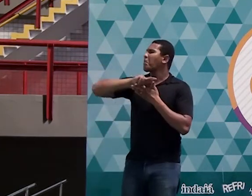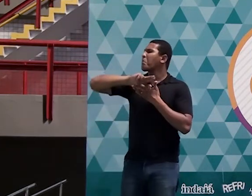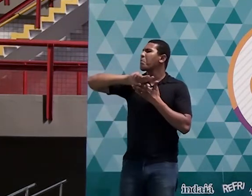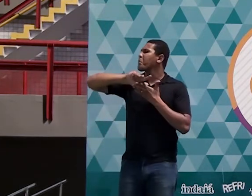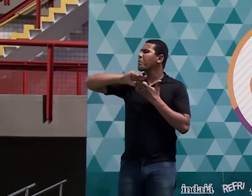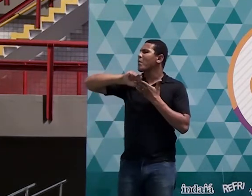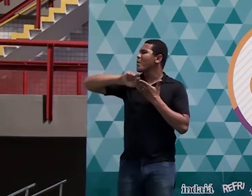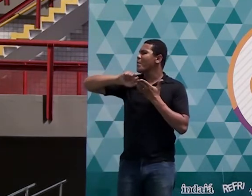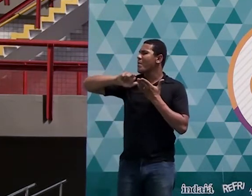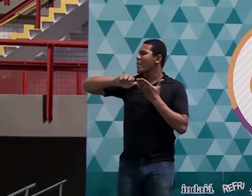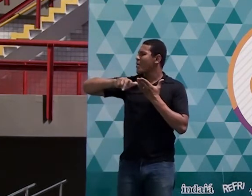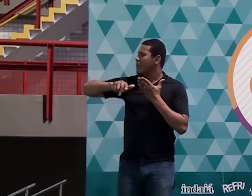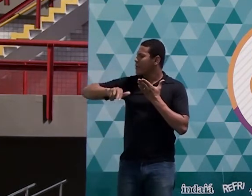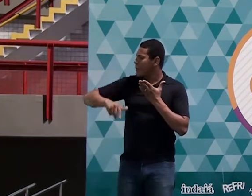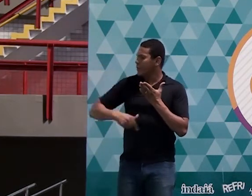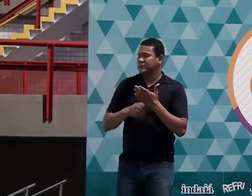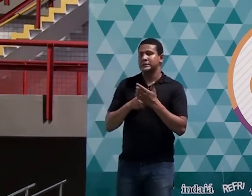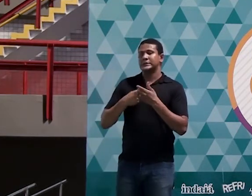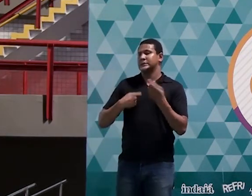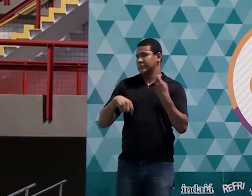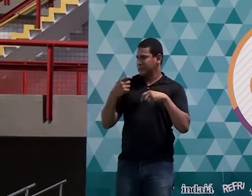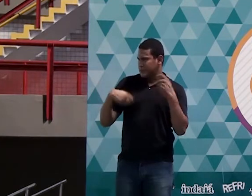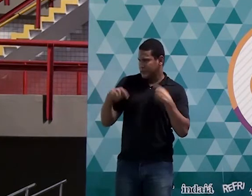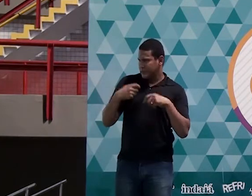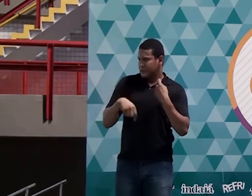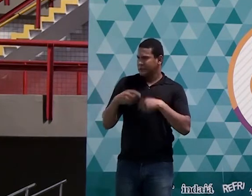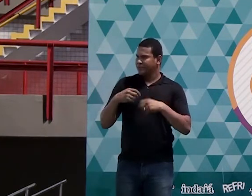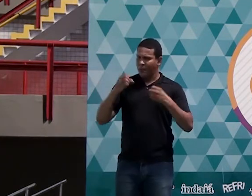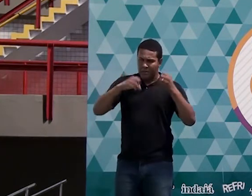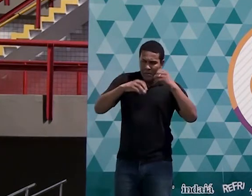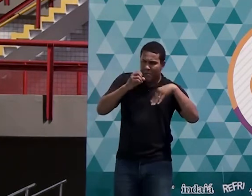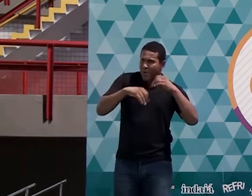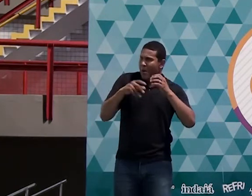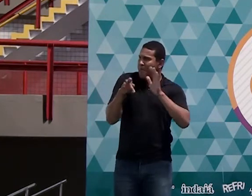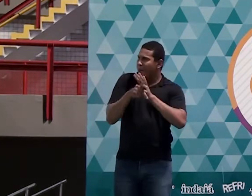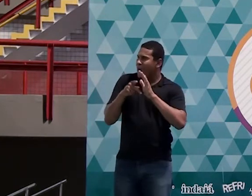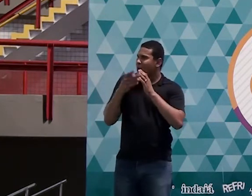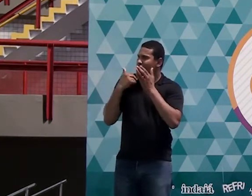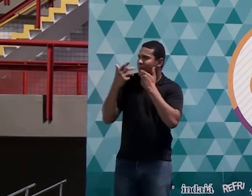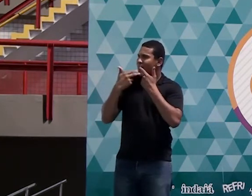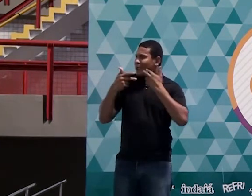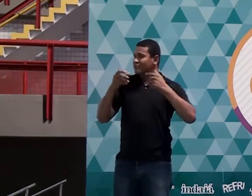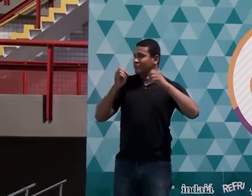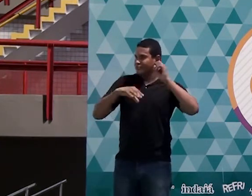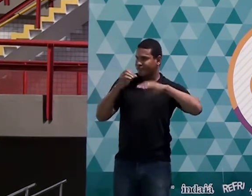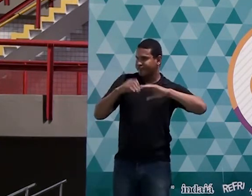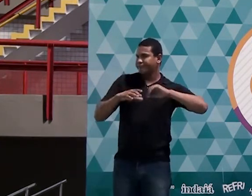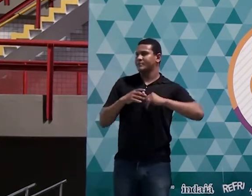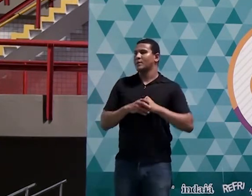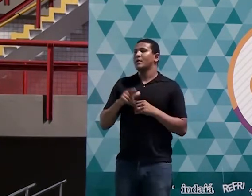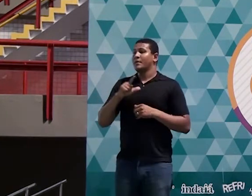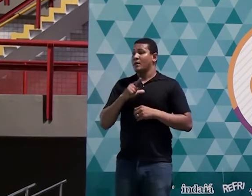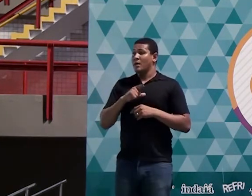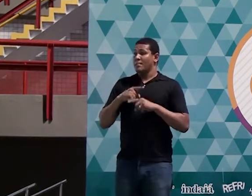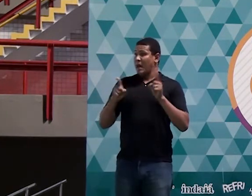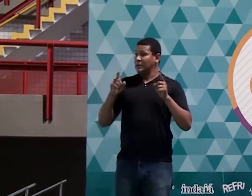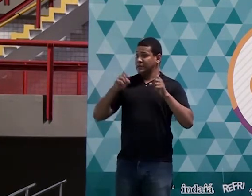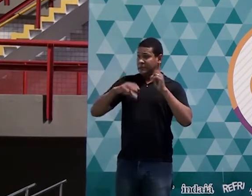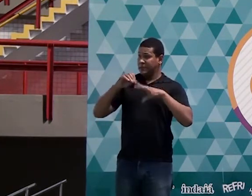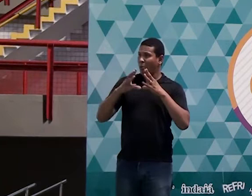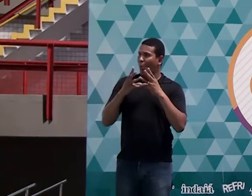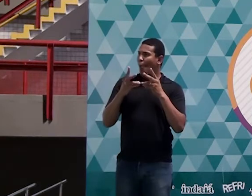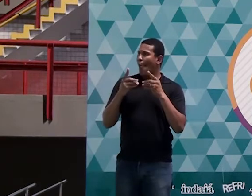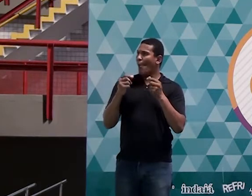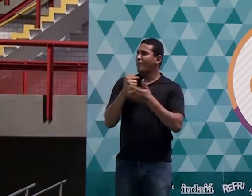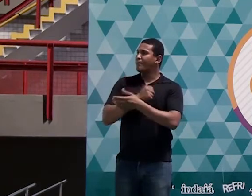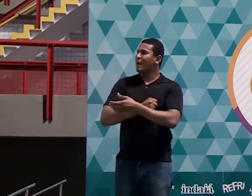açúcar, tudo isso, todos esses temperos são perecíveis. Junto com esses temperos, vinham eles,